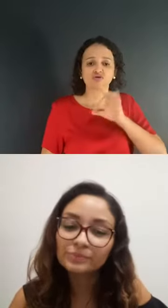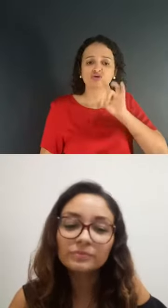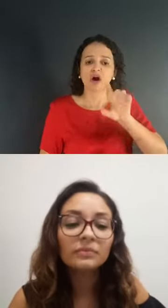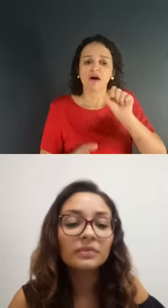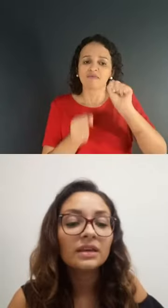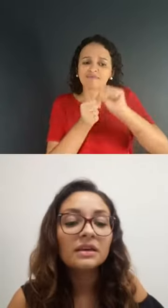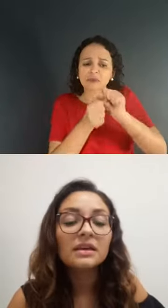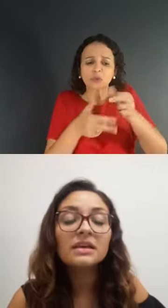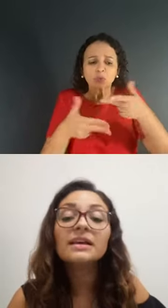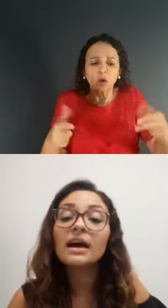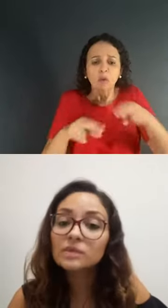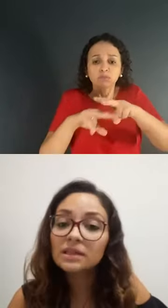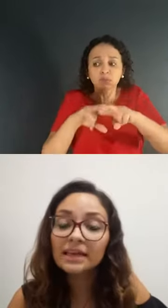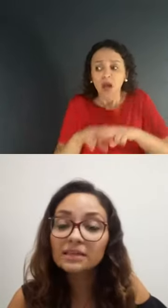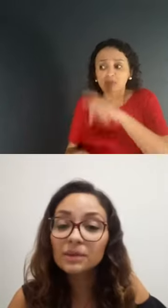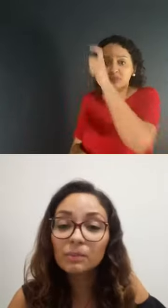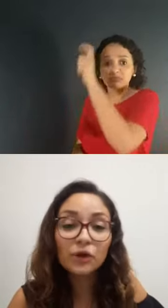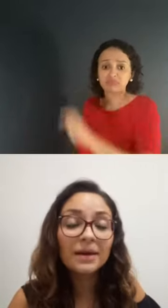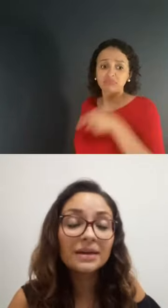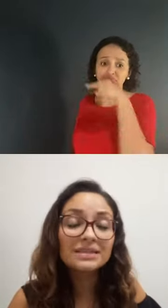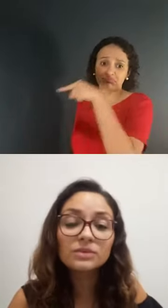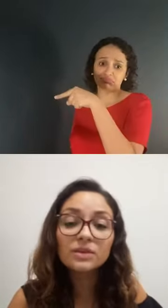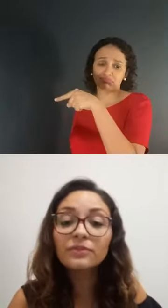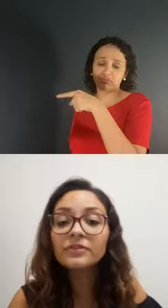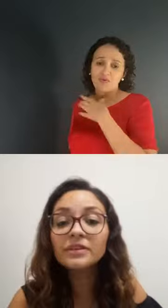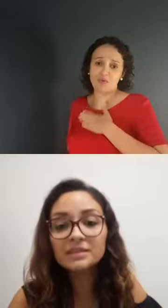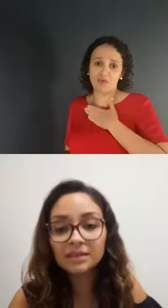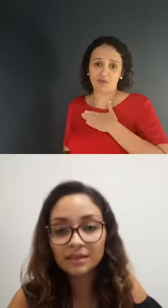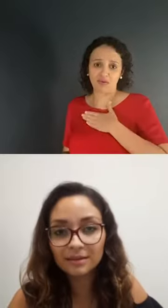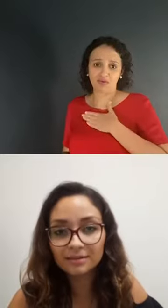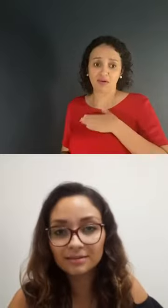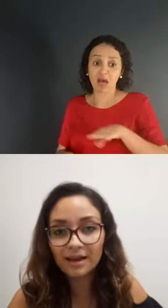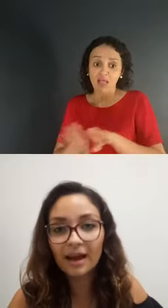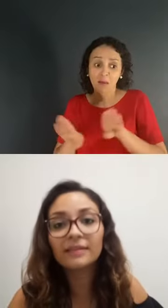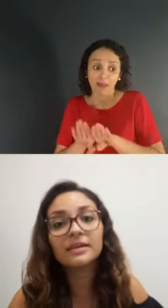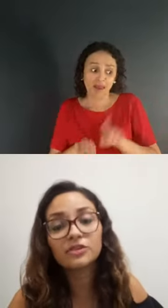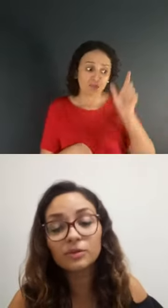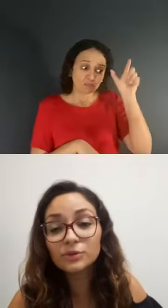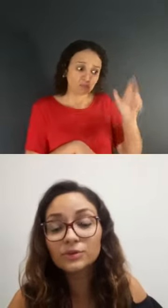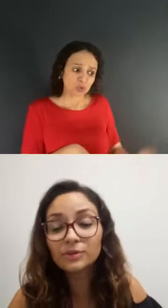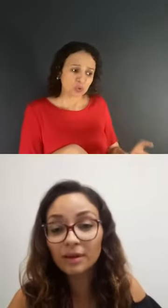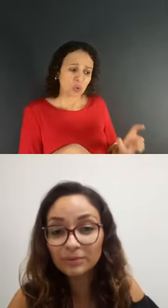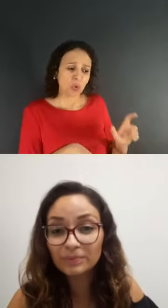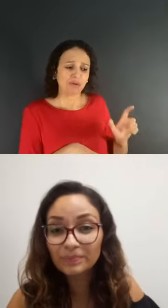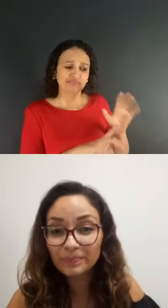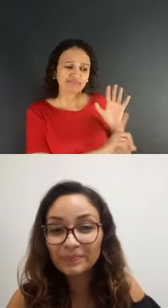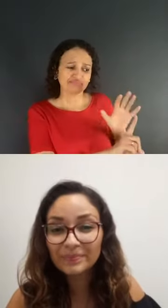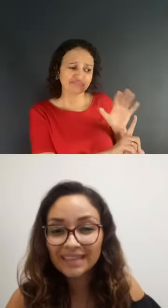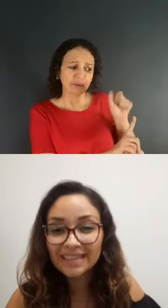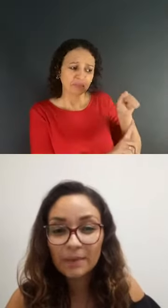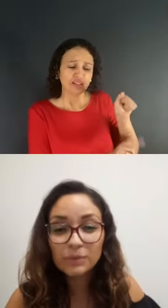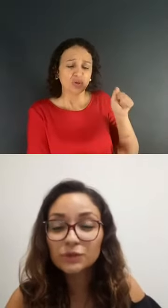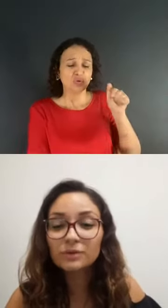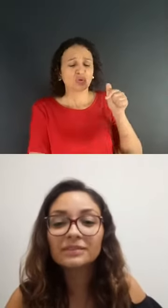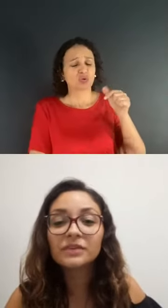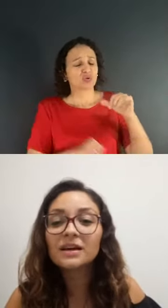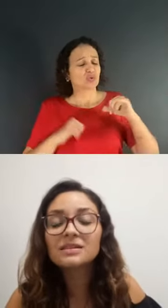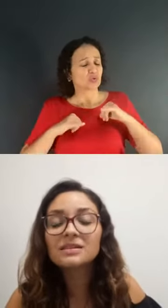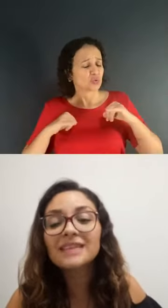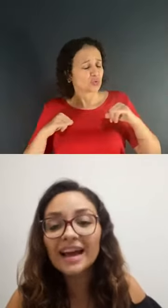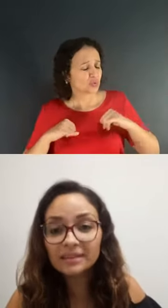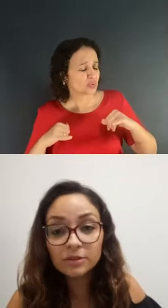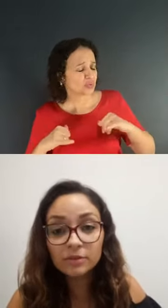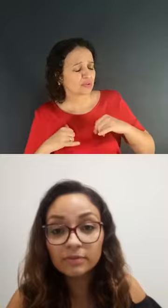outro. E causa nela também uma exaustão física, além de emocional. Né? A pessoa